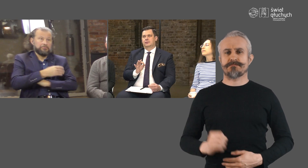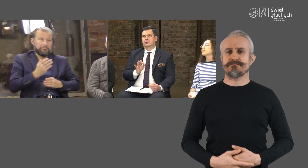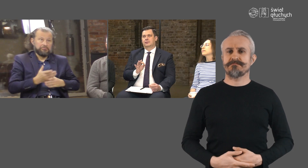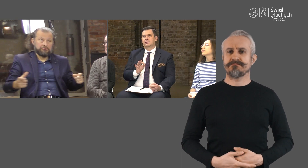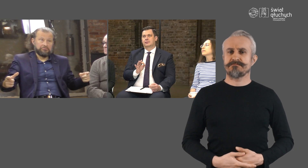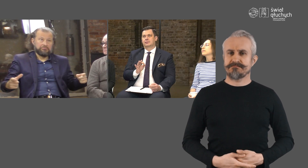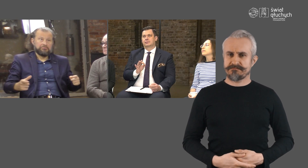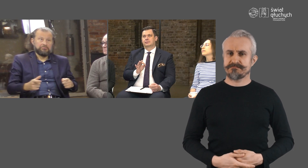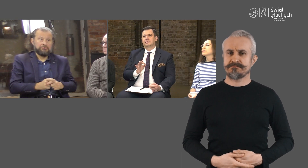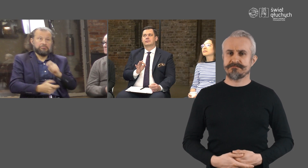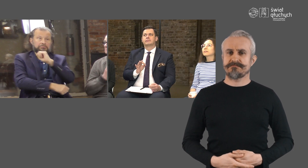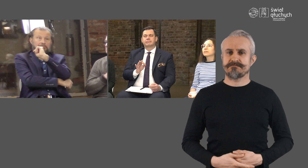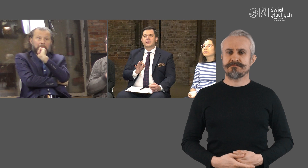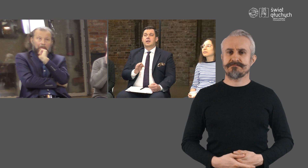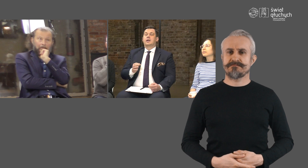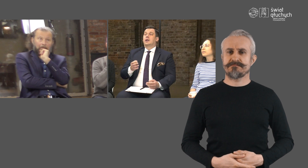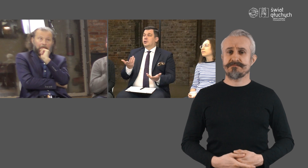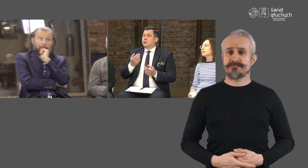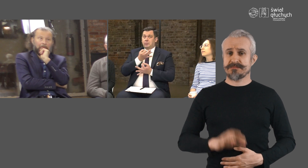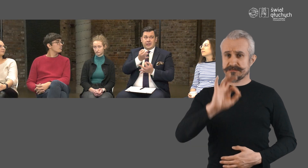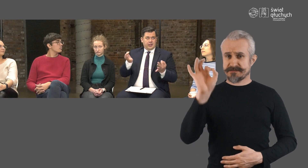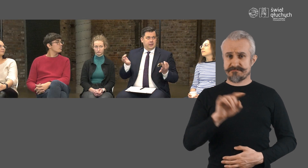głuchy to będzie 5%.